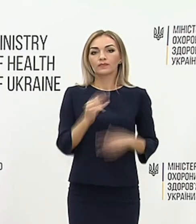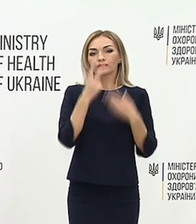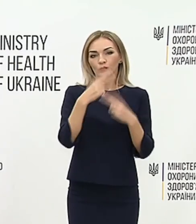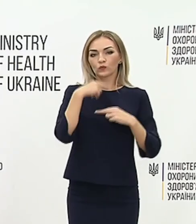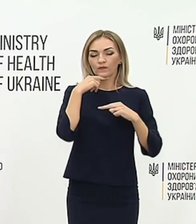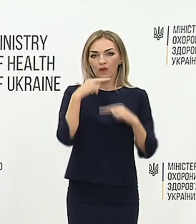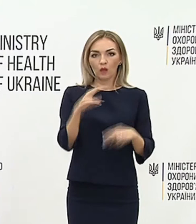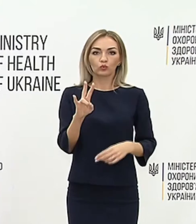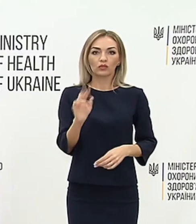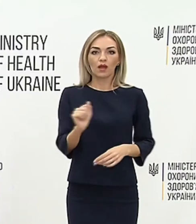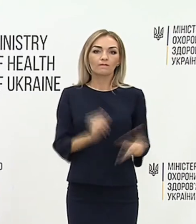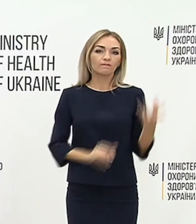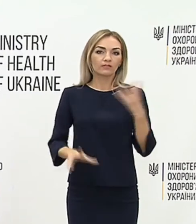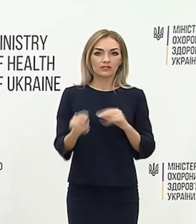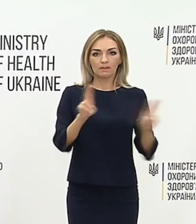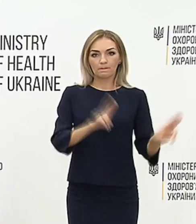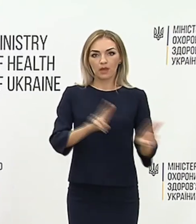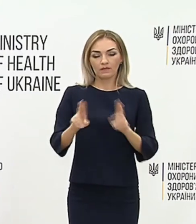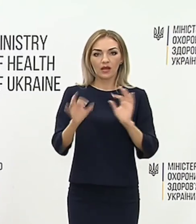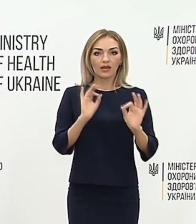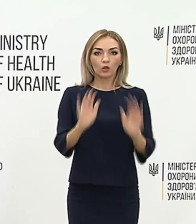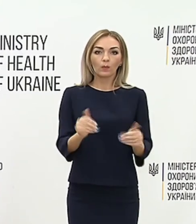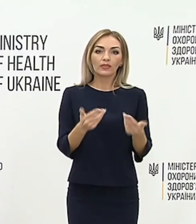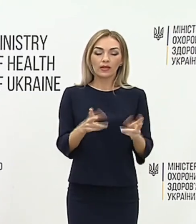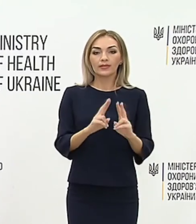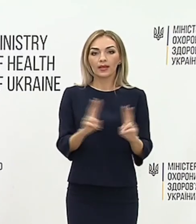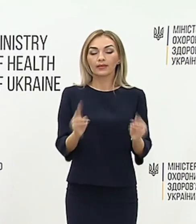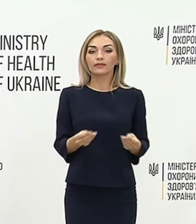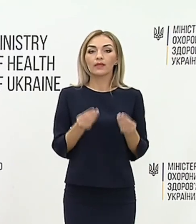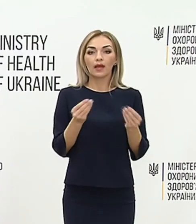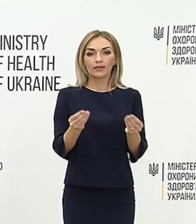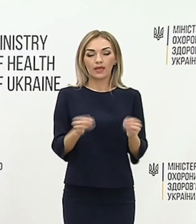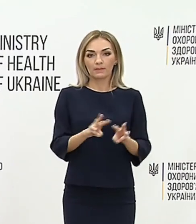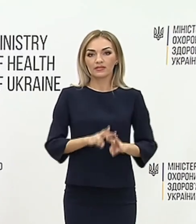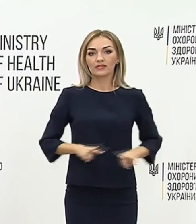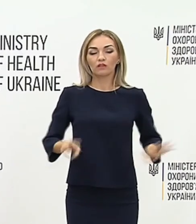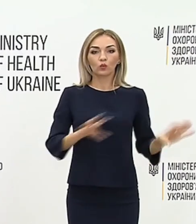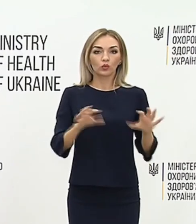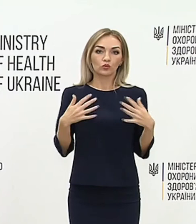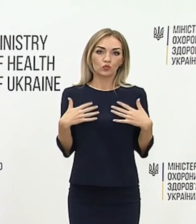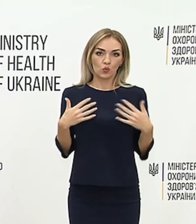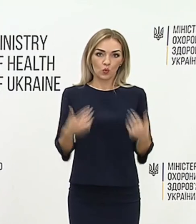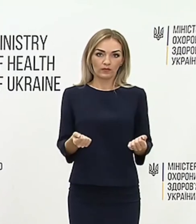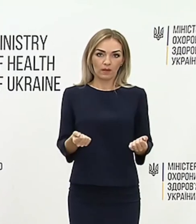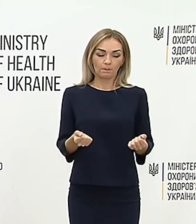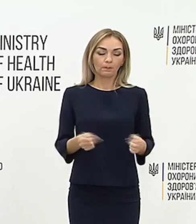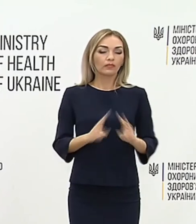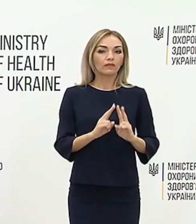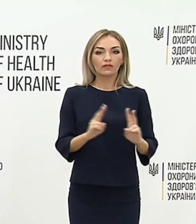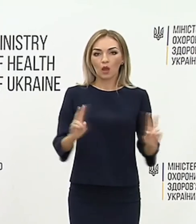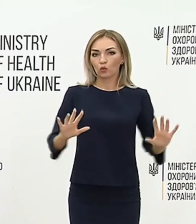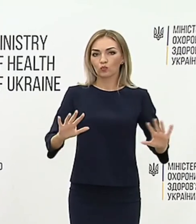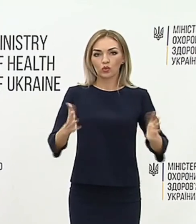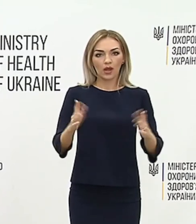Зверніть увагу на всі правила і всі рекомендації, які дає Міністерство охорони здоров'я. Ні в якому разі